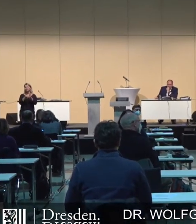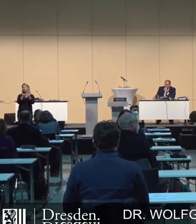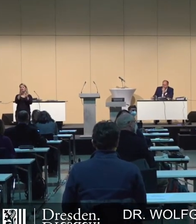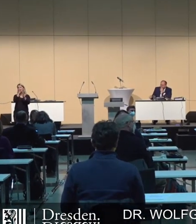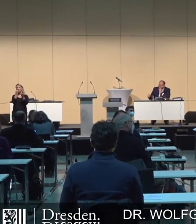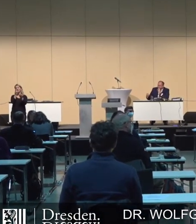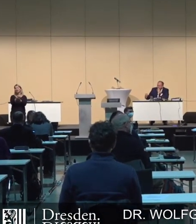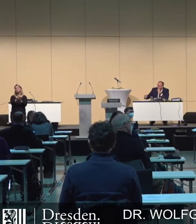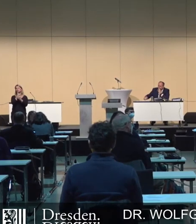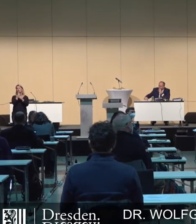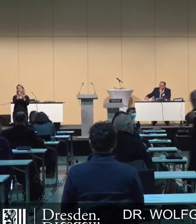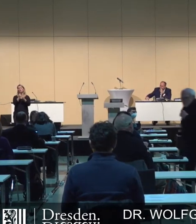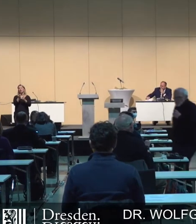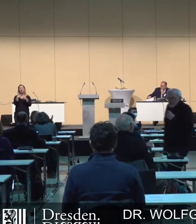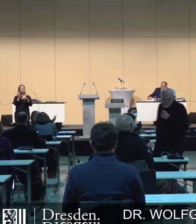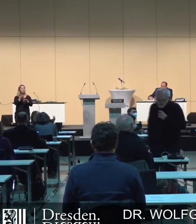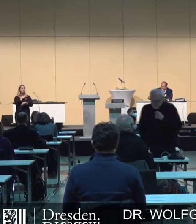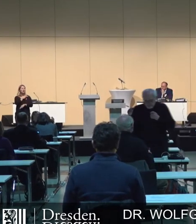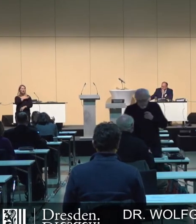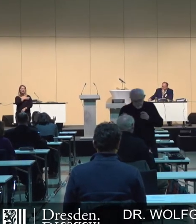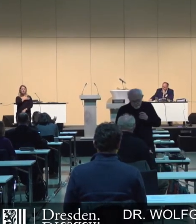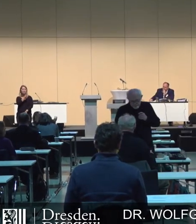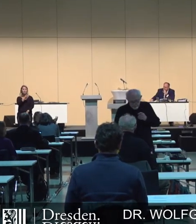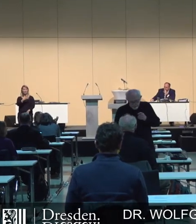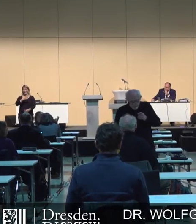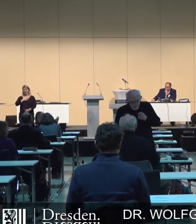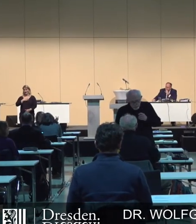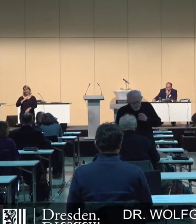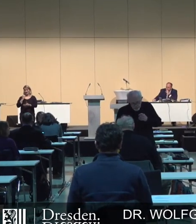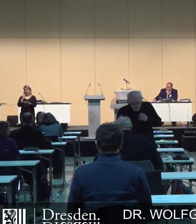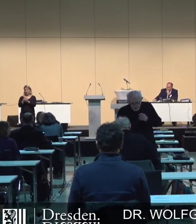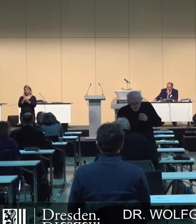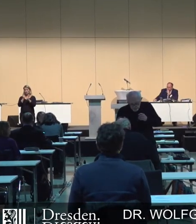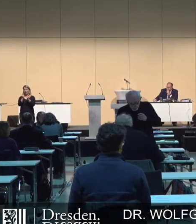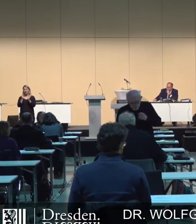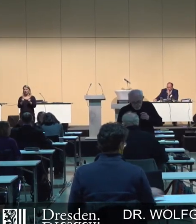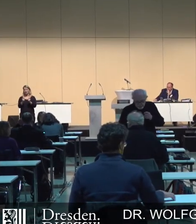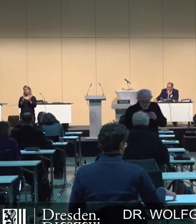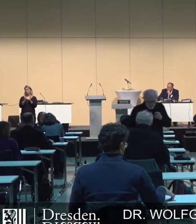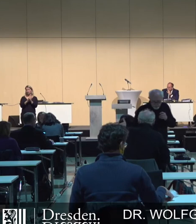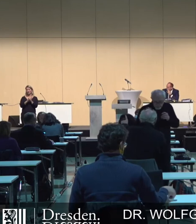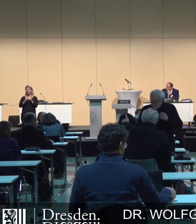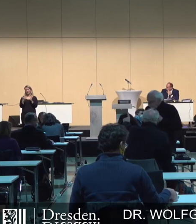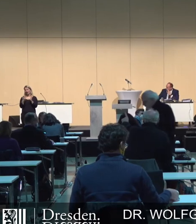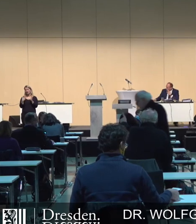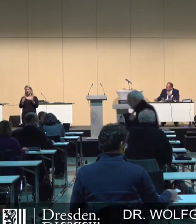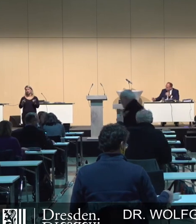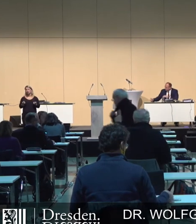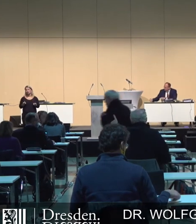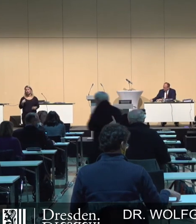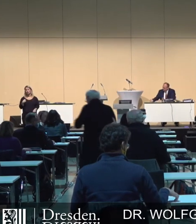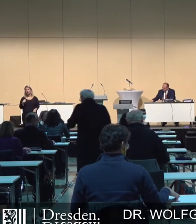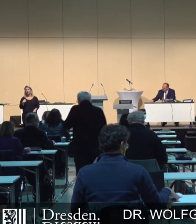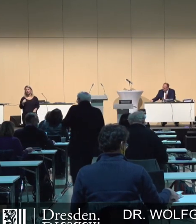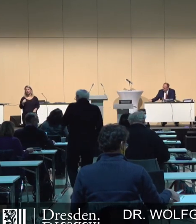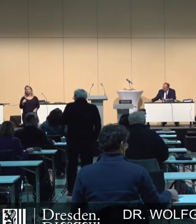Linken. Und wir ziehen aus unserem Ergänzungsantrag den Punkt 3 zurück, sodass es also bei den